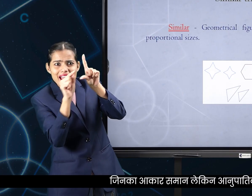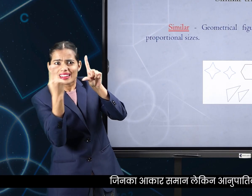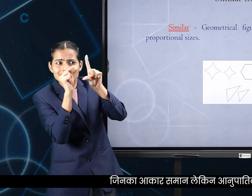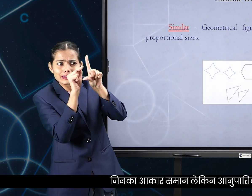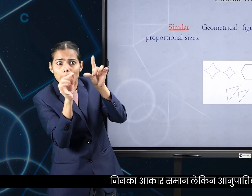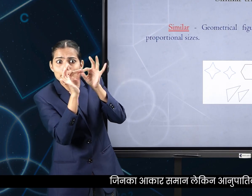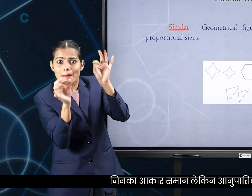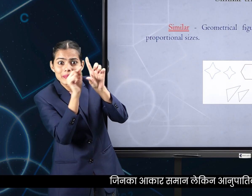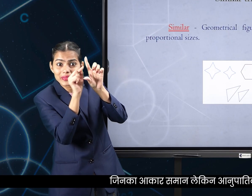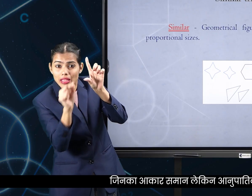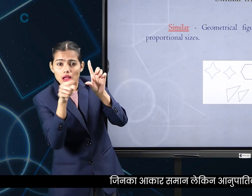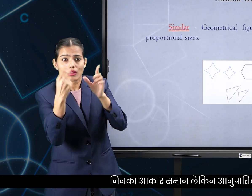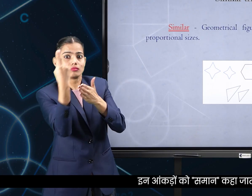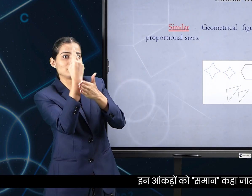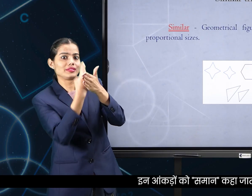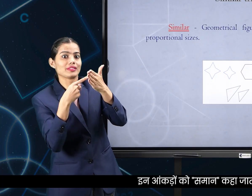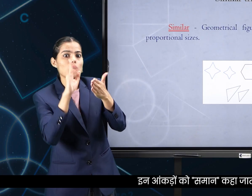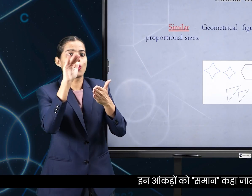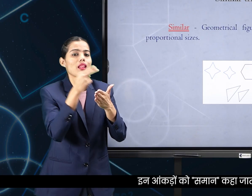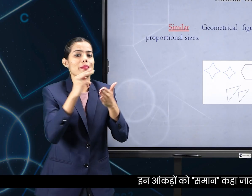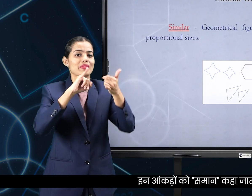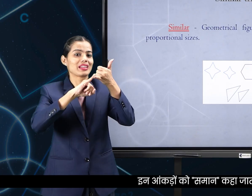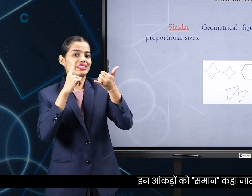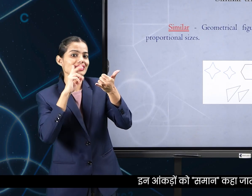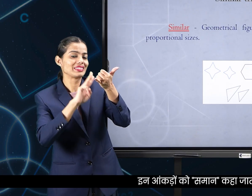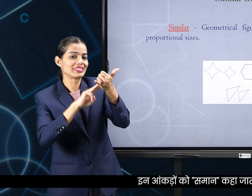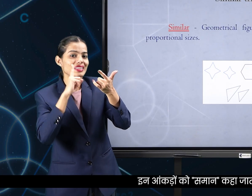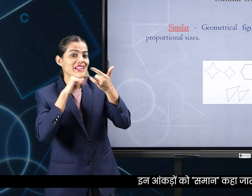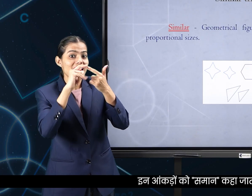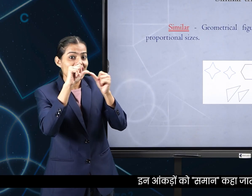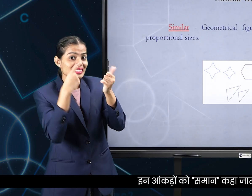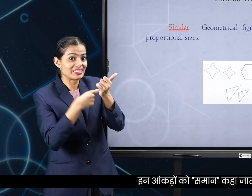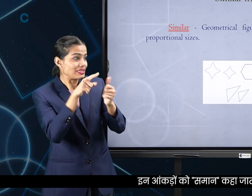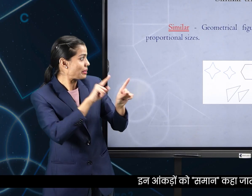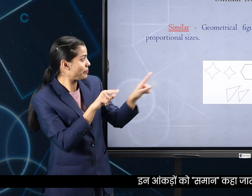लेकिन अनुपात का आकार है। इन आंकड़ों को समान कहा जाता है।